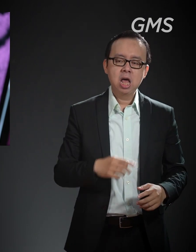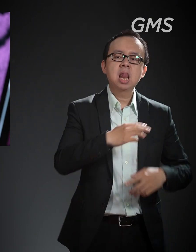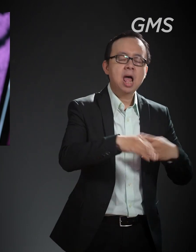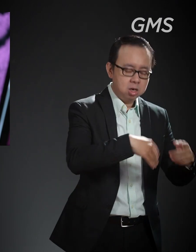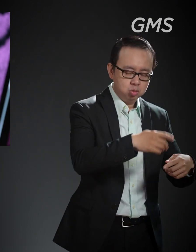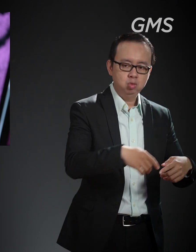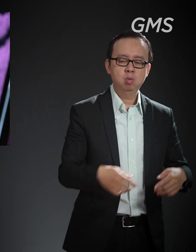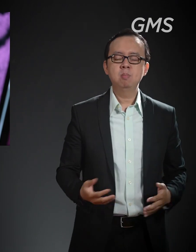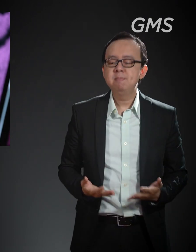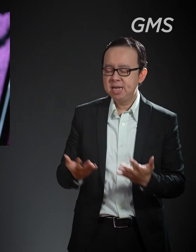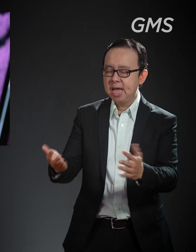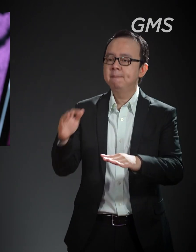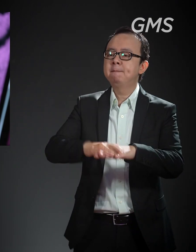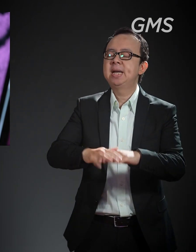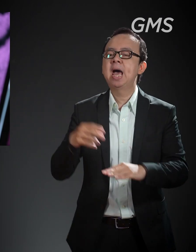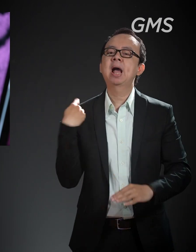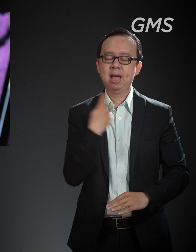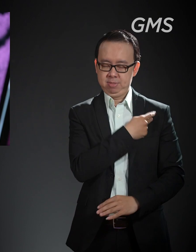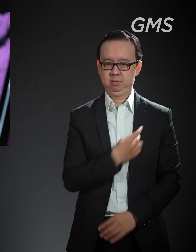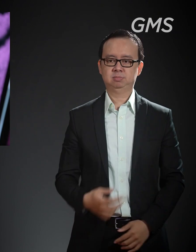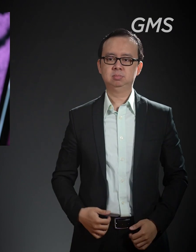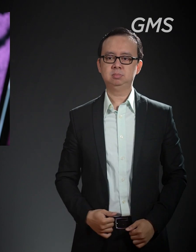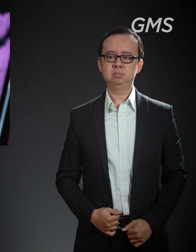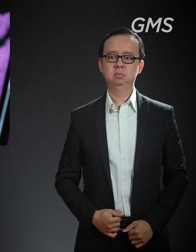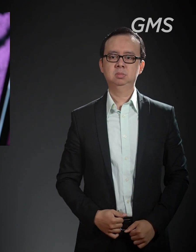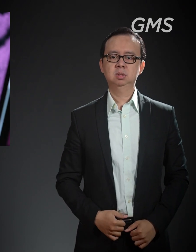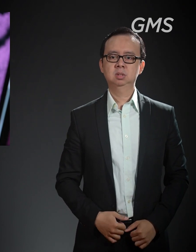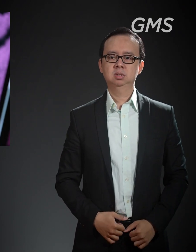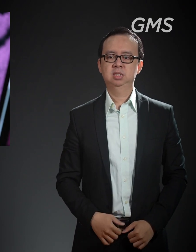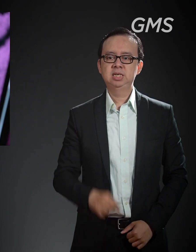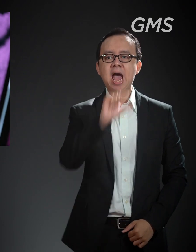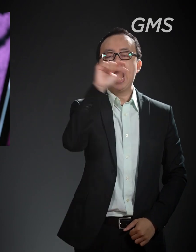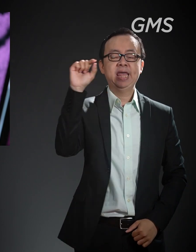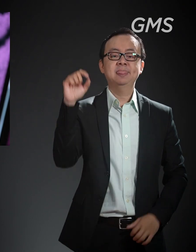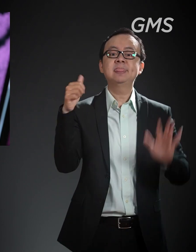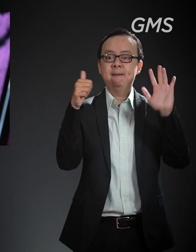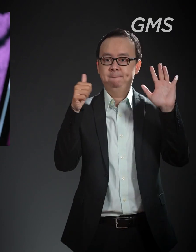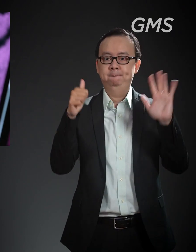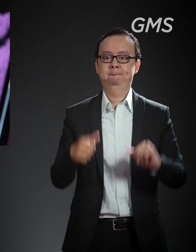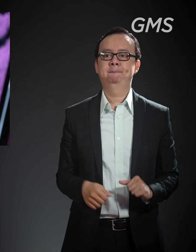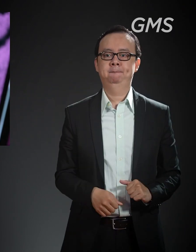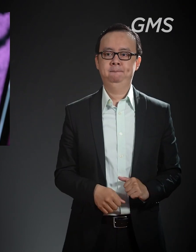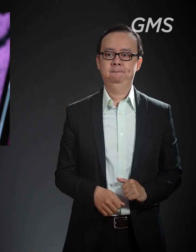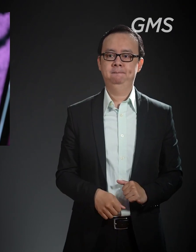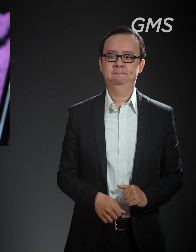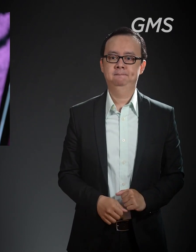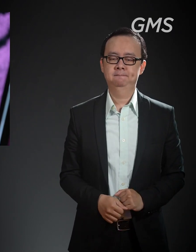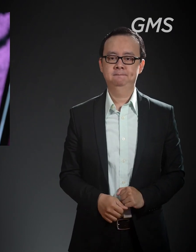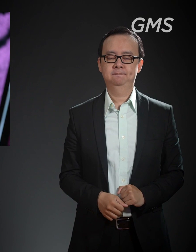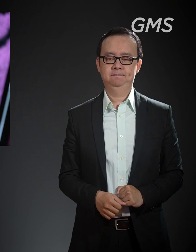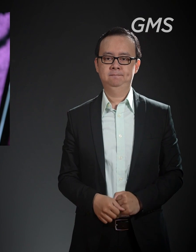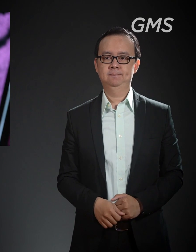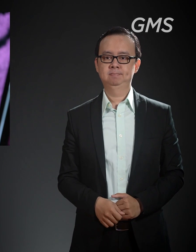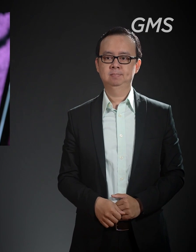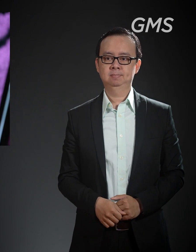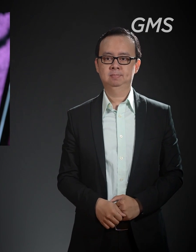kami. Sebab itu kami mendesak kepada Titus supaya ia mengunjungi kamu dan menyelesaikan pelayanan kasih itu sebagaimana ia